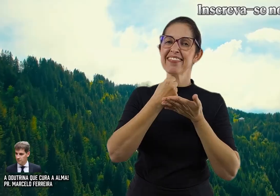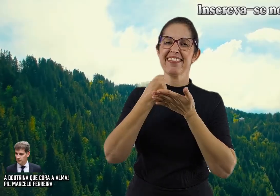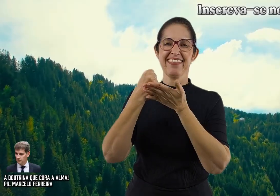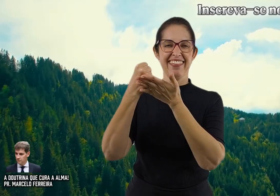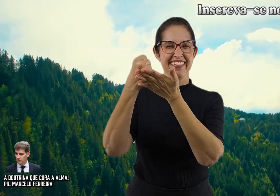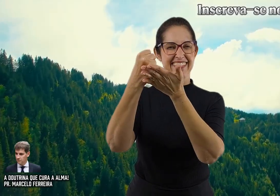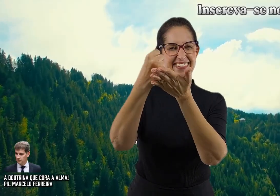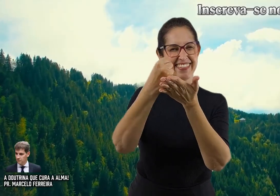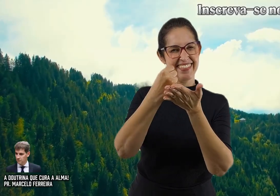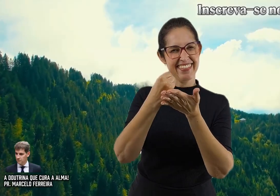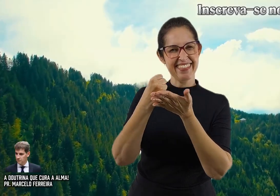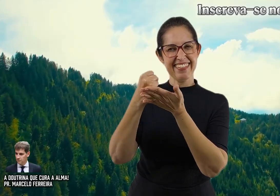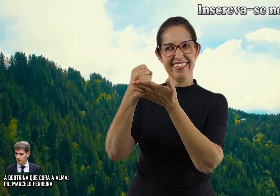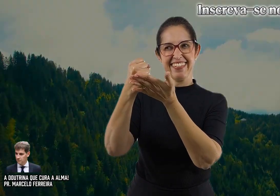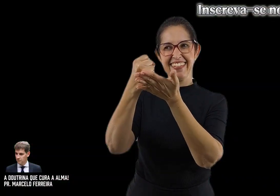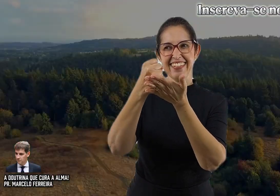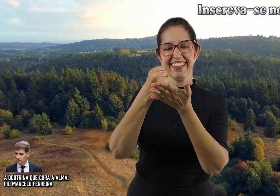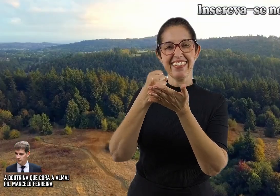vem nos